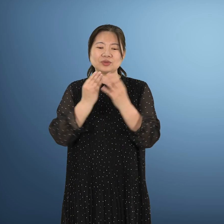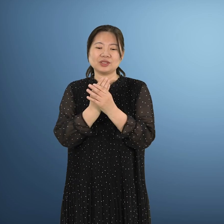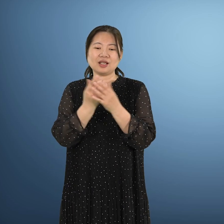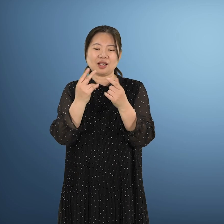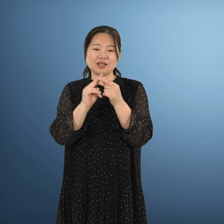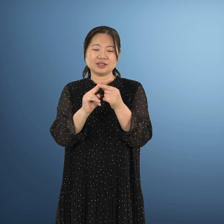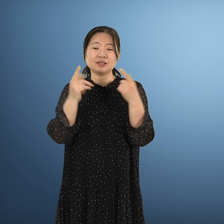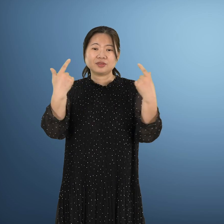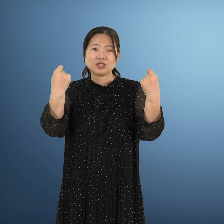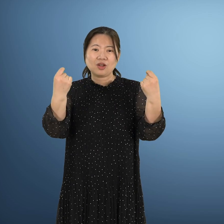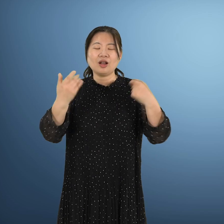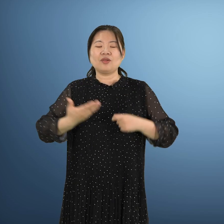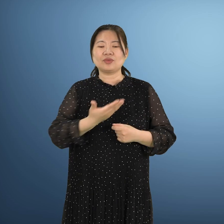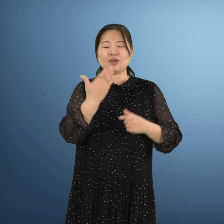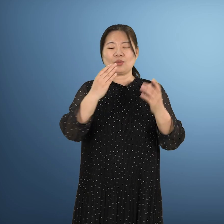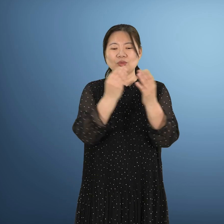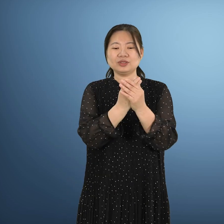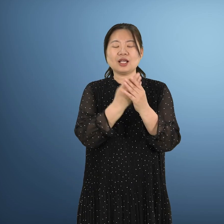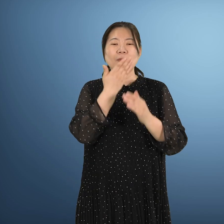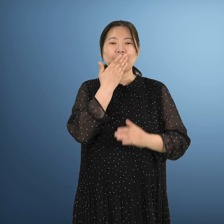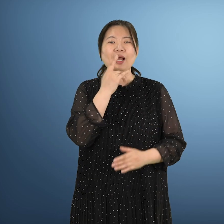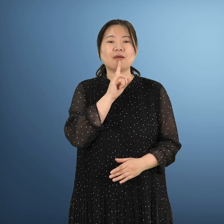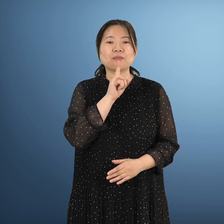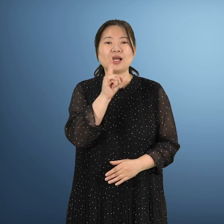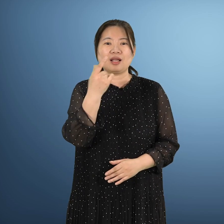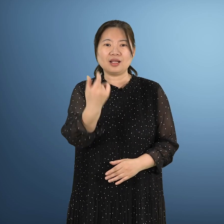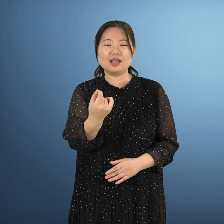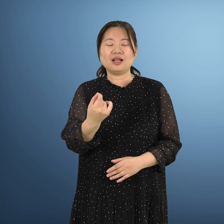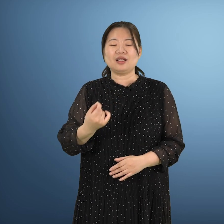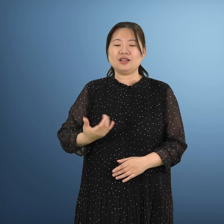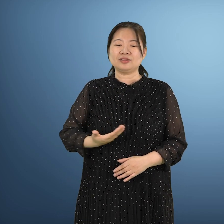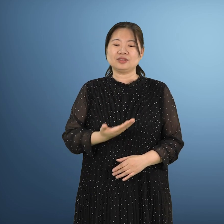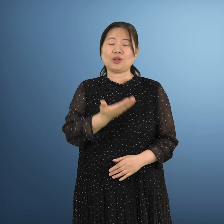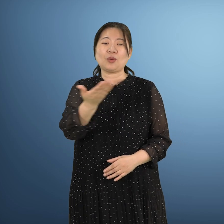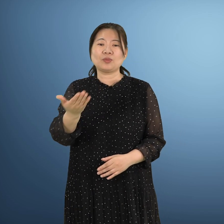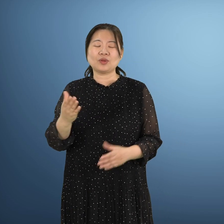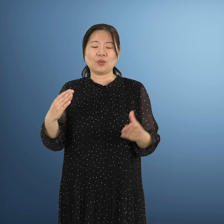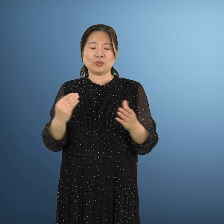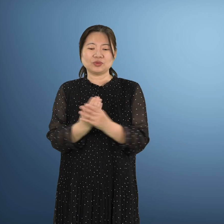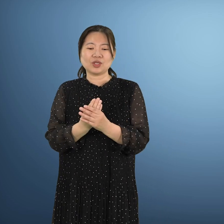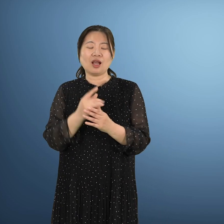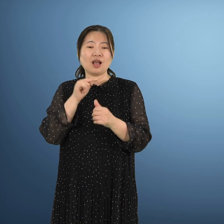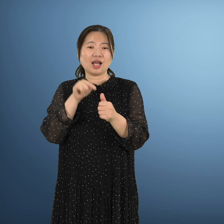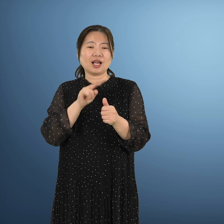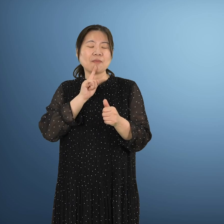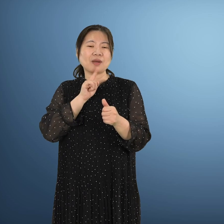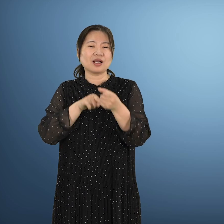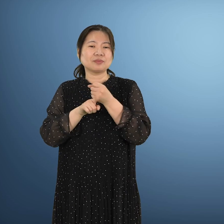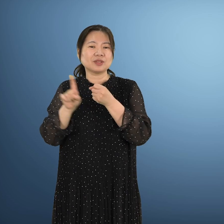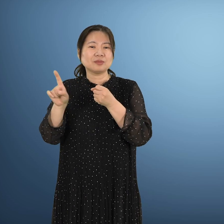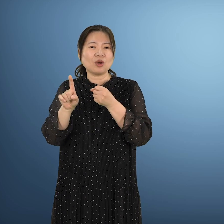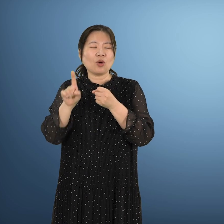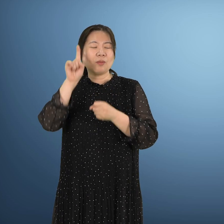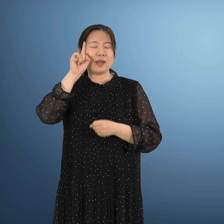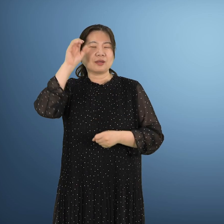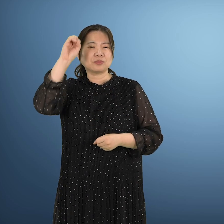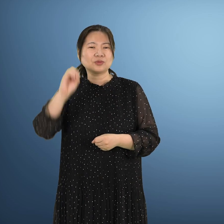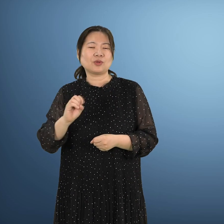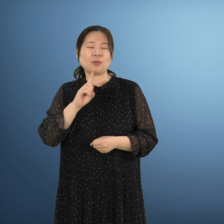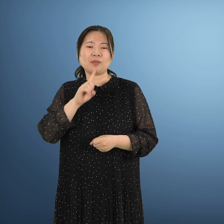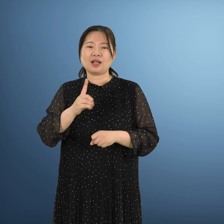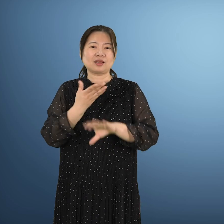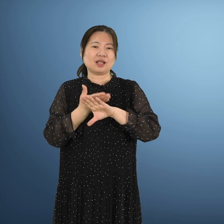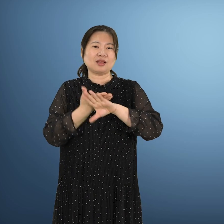온전하심과 같이 너희도 온전하라. 여러분, 여기 온전하라는 말은 퍼펙트를 얘기하는 게